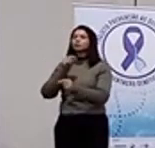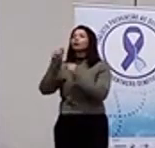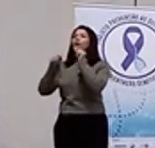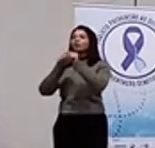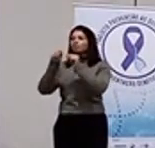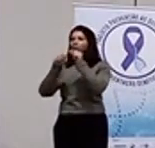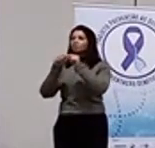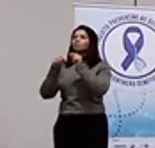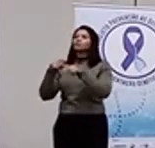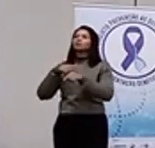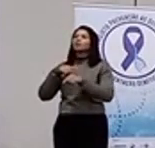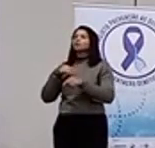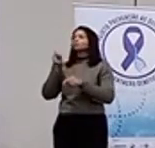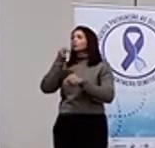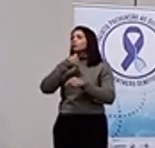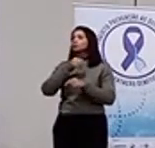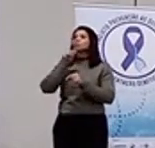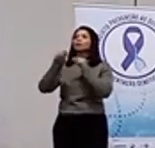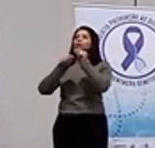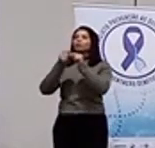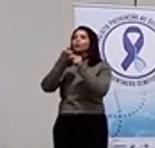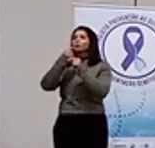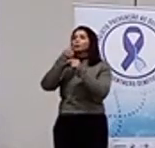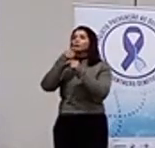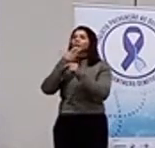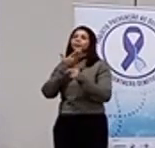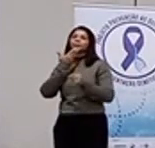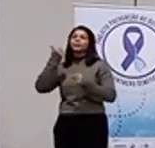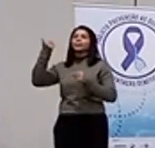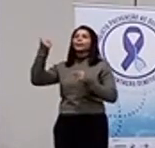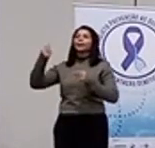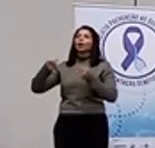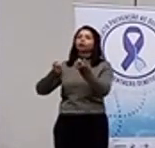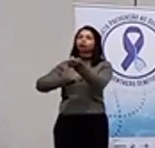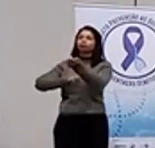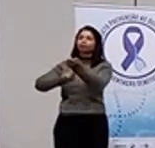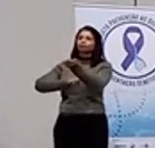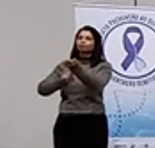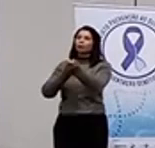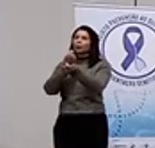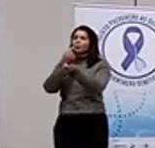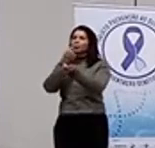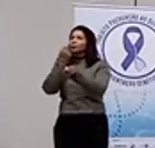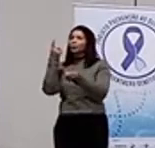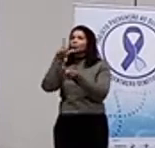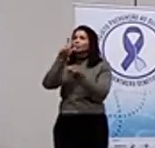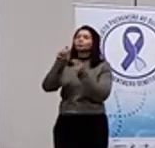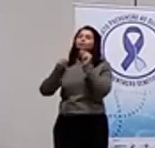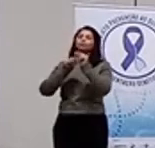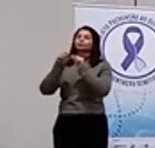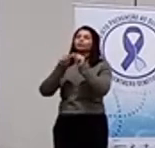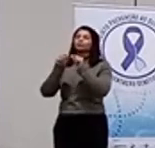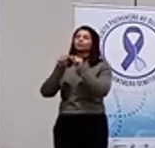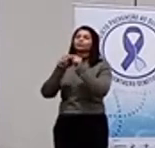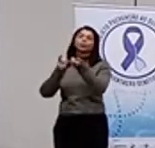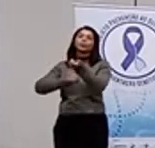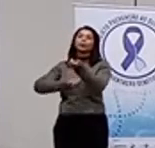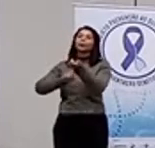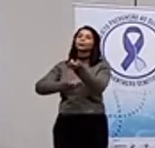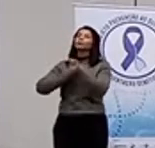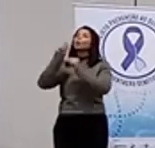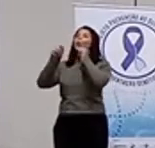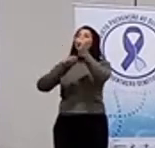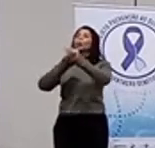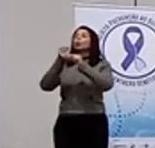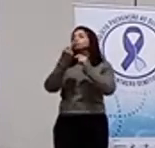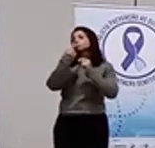remédios que no final, o placebo teve mais efeito que o remédio. Conclusão, o remédio não funciona. Porque se o placebo, o que é o placebo em geral? Uma pílula